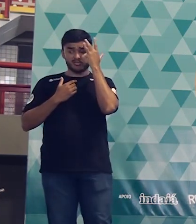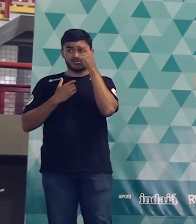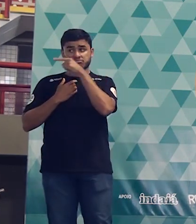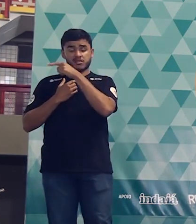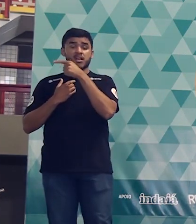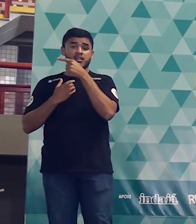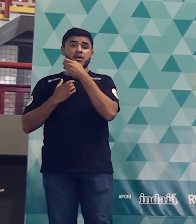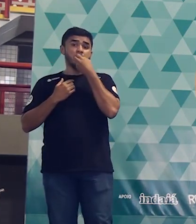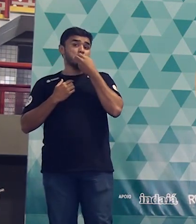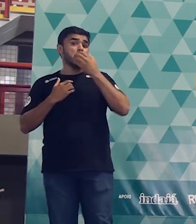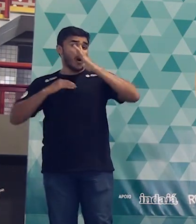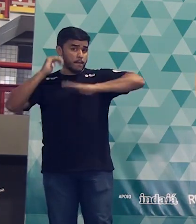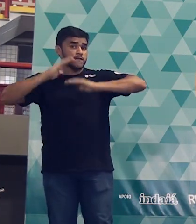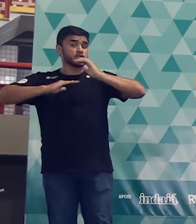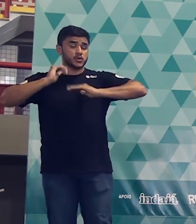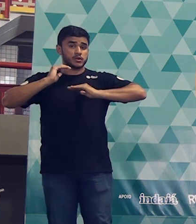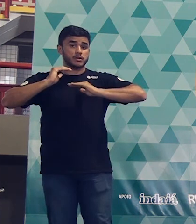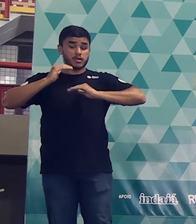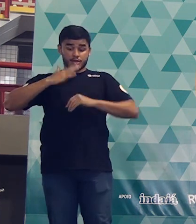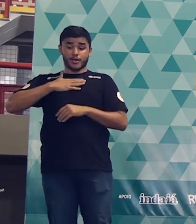não é difícil. Vejamos aqui,